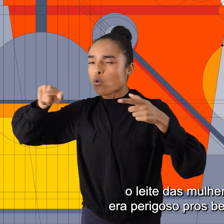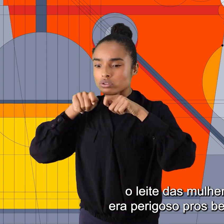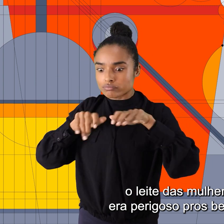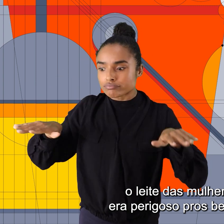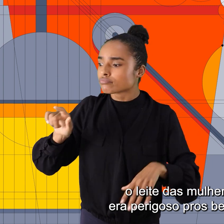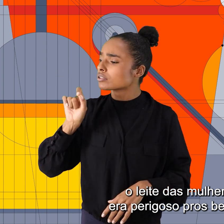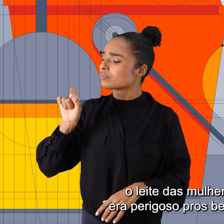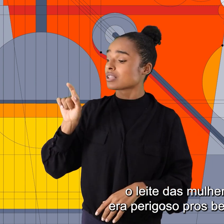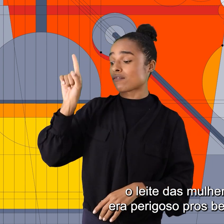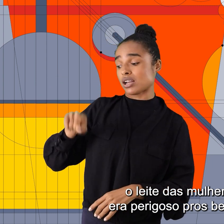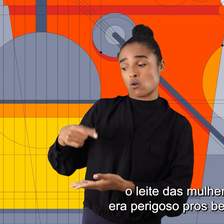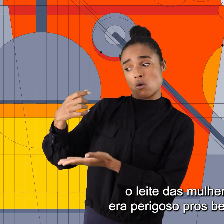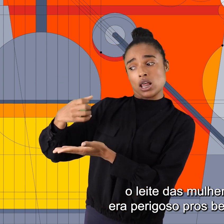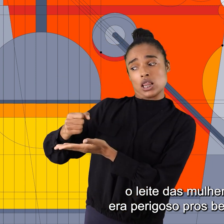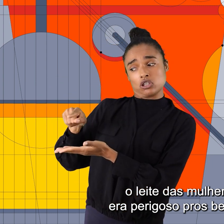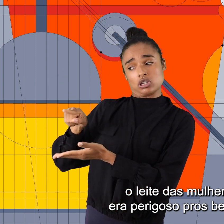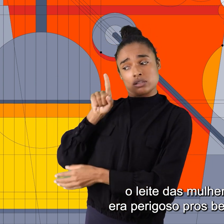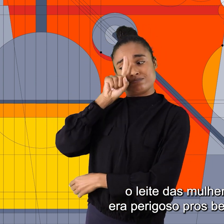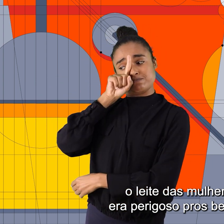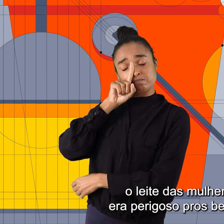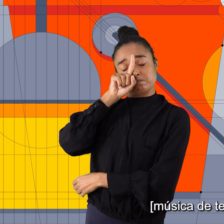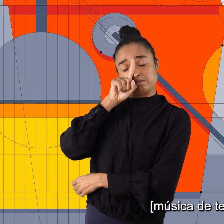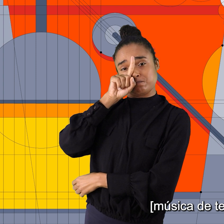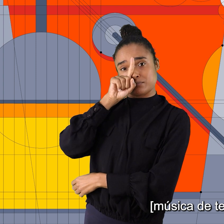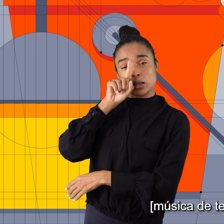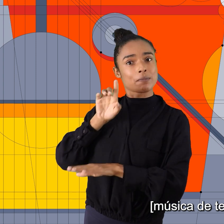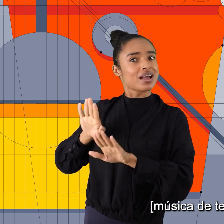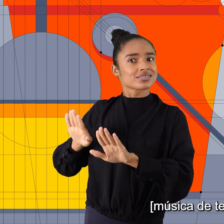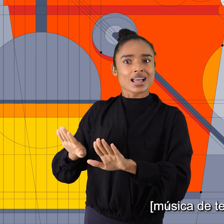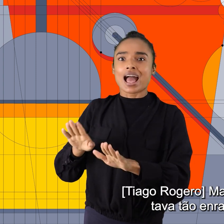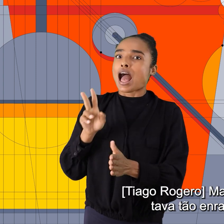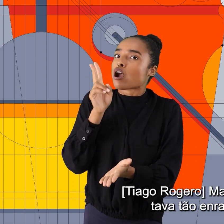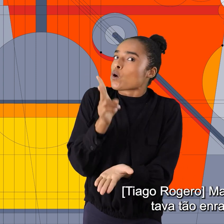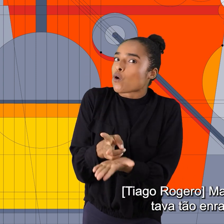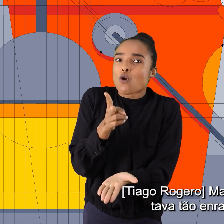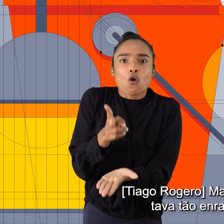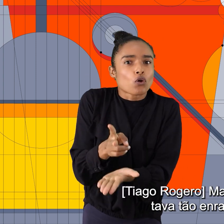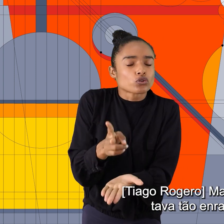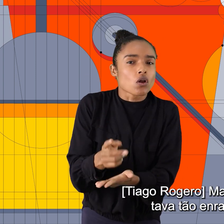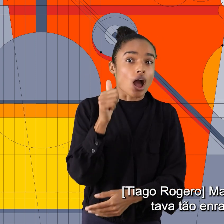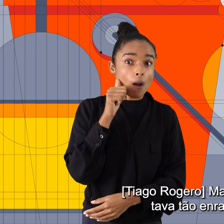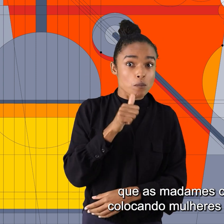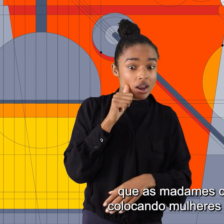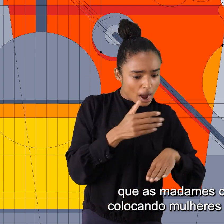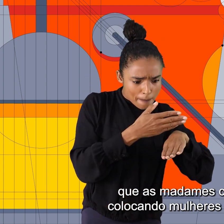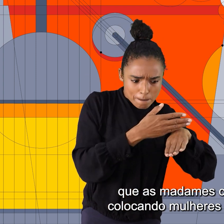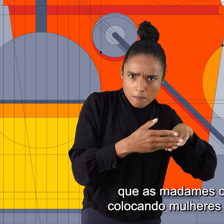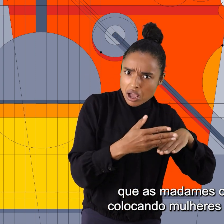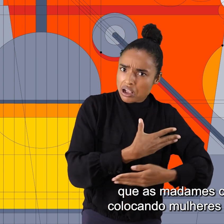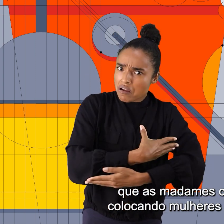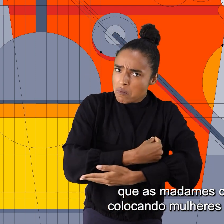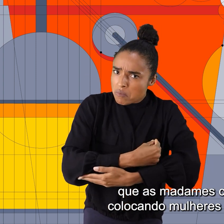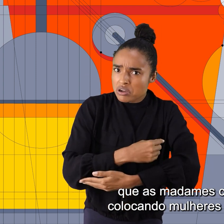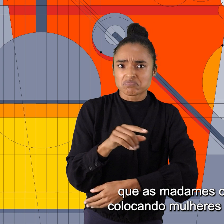negras era perigoso para os bebês brancos. Mas a prática estava tão enraizada que as